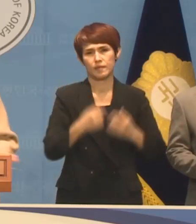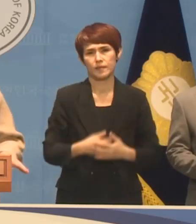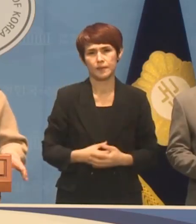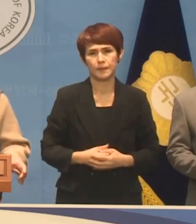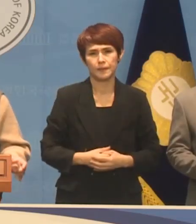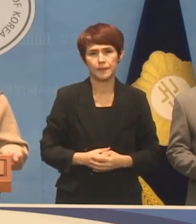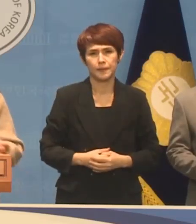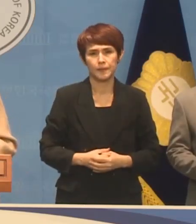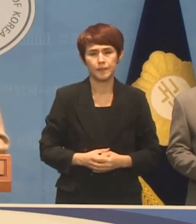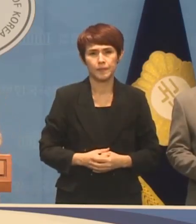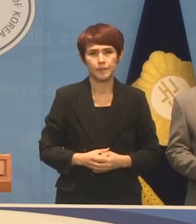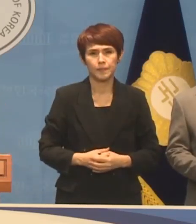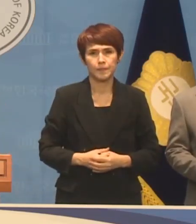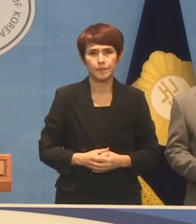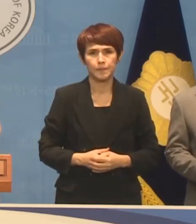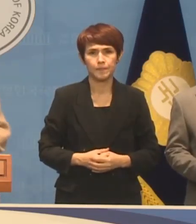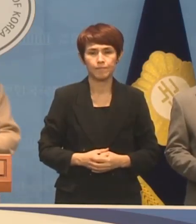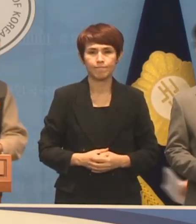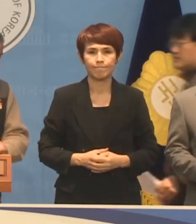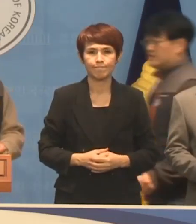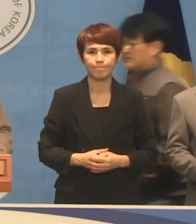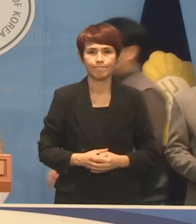감사합니다.